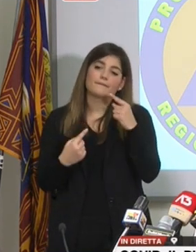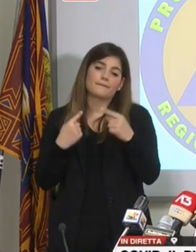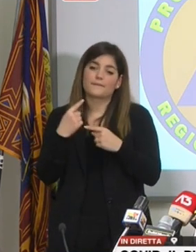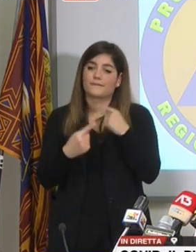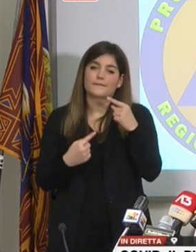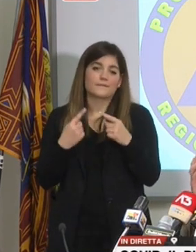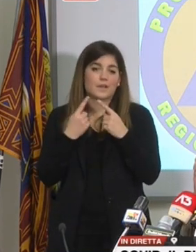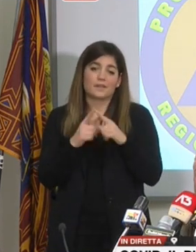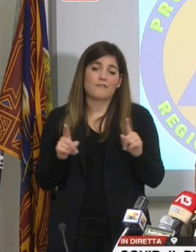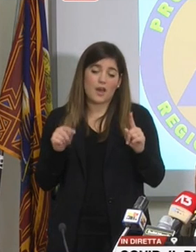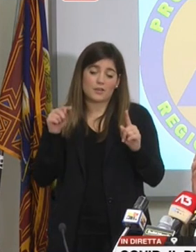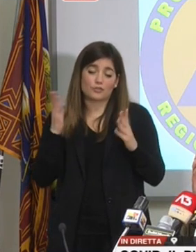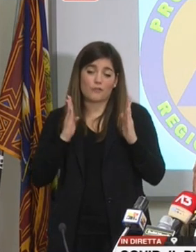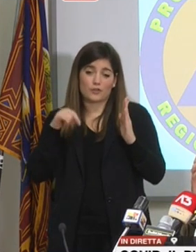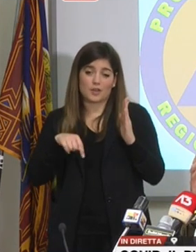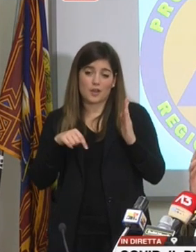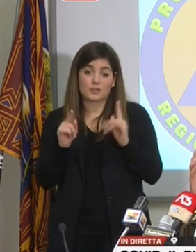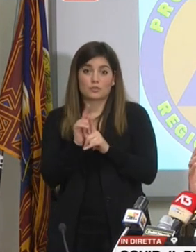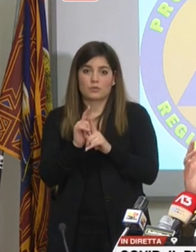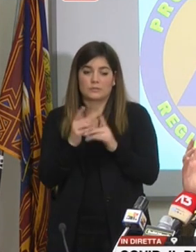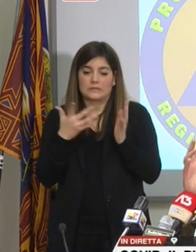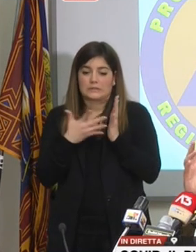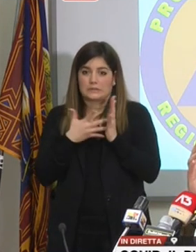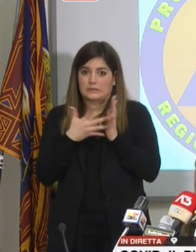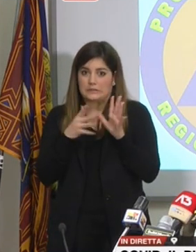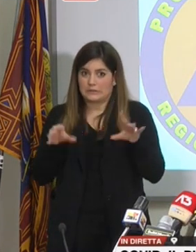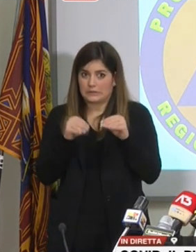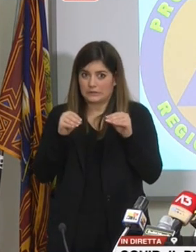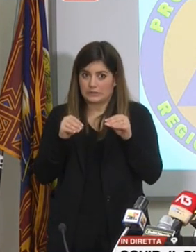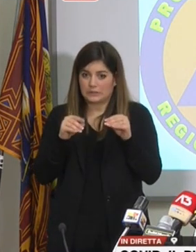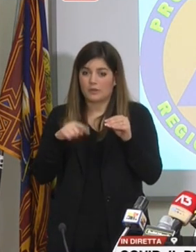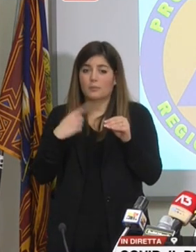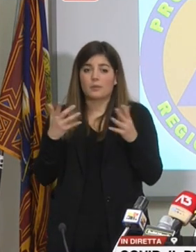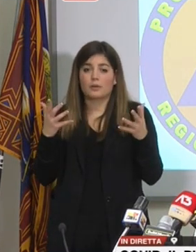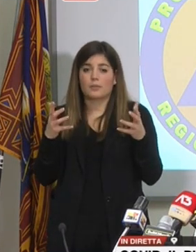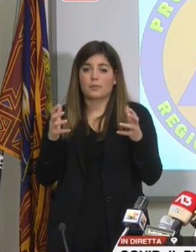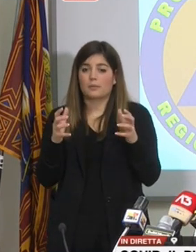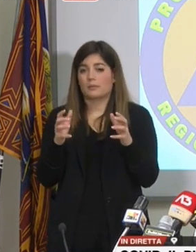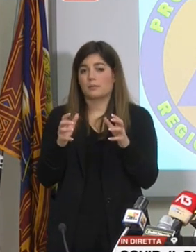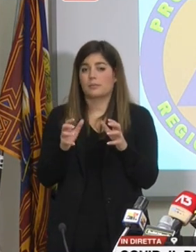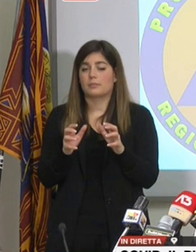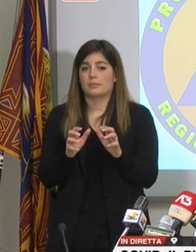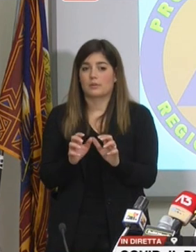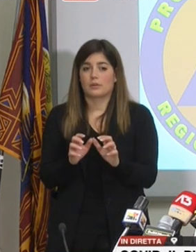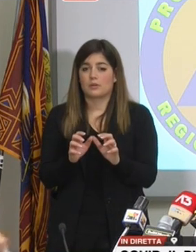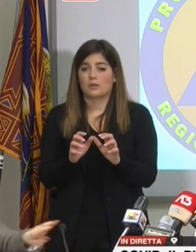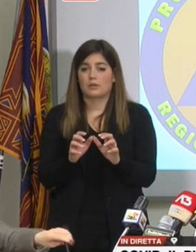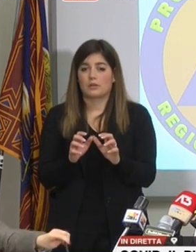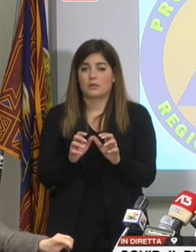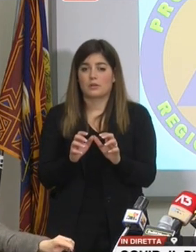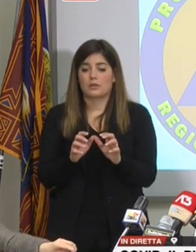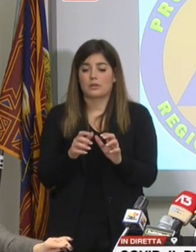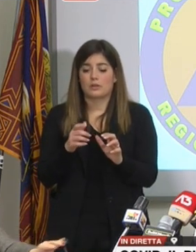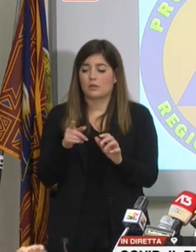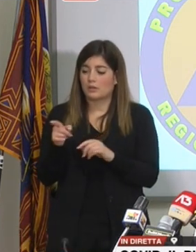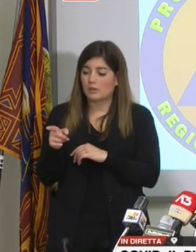Certo. Avremo un po' di crisi all'inizio perché abbiamo ancora tanta massa e pian piano si ridurrà perché sarà, si